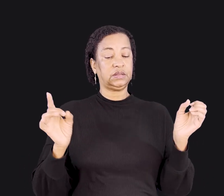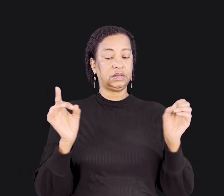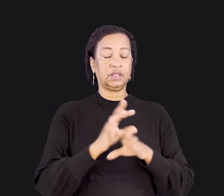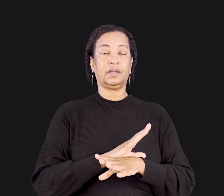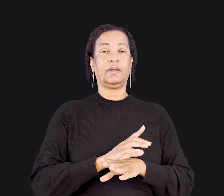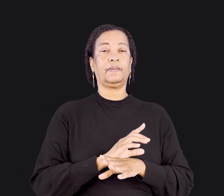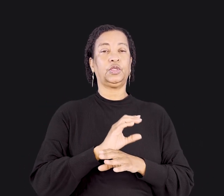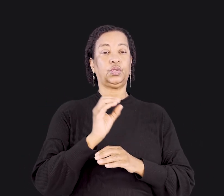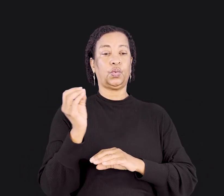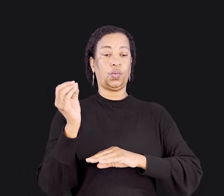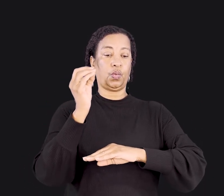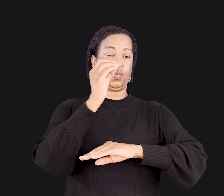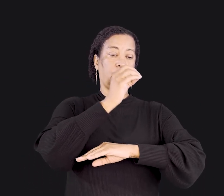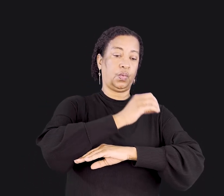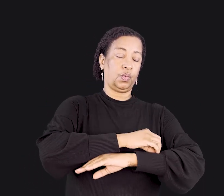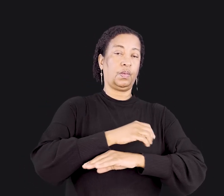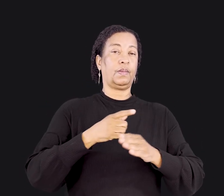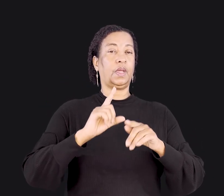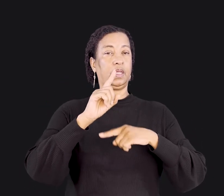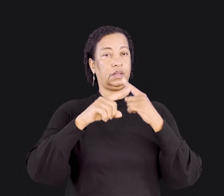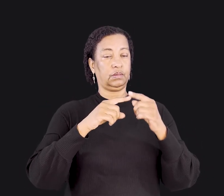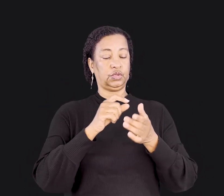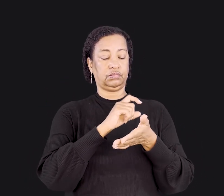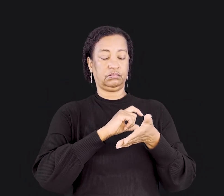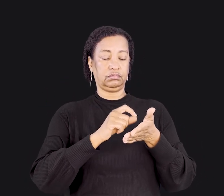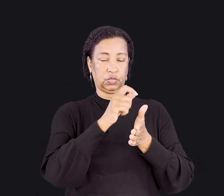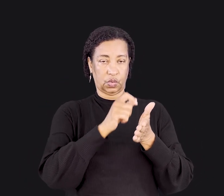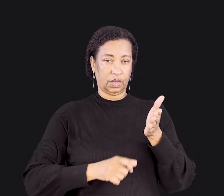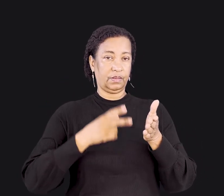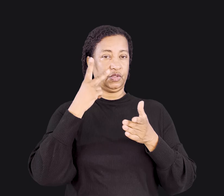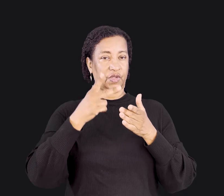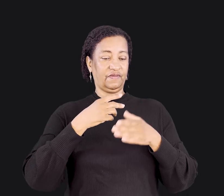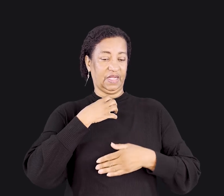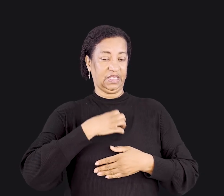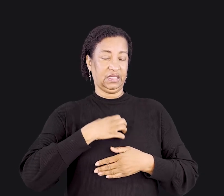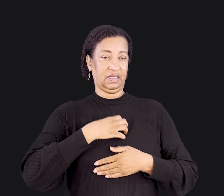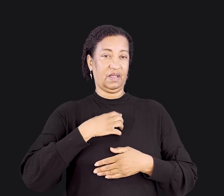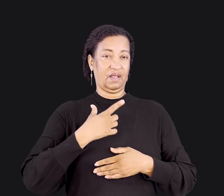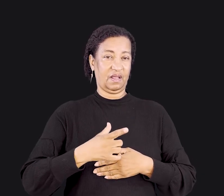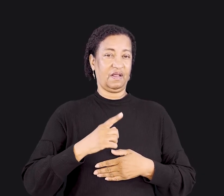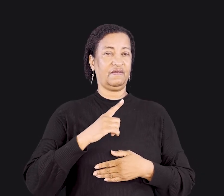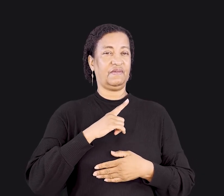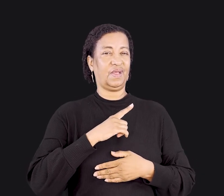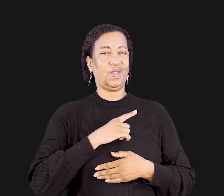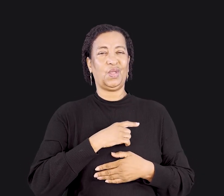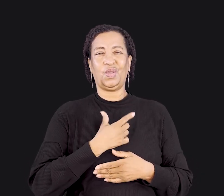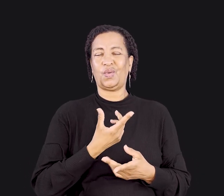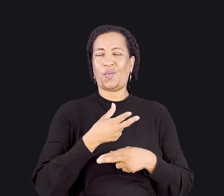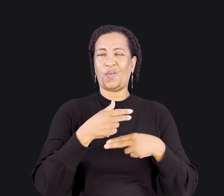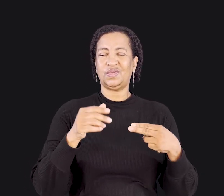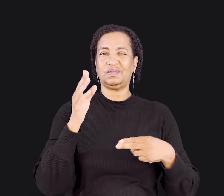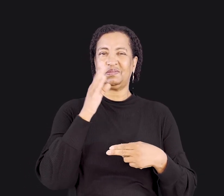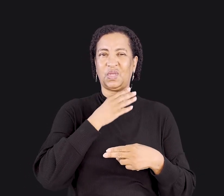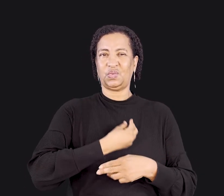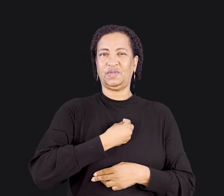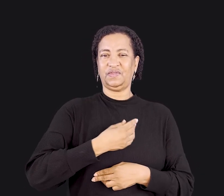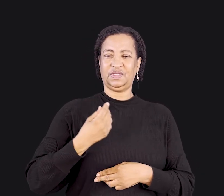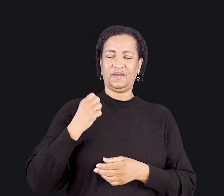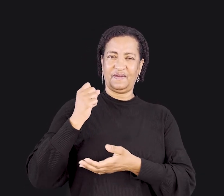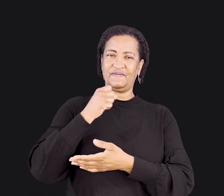ponha. Mais adiante, nesse capítulo, ele fala que a raiva é um desses trapos da velha vida e por isso devemos nos despir